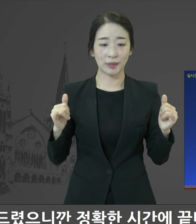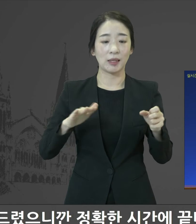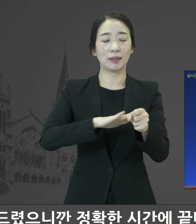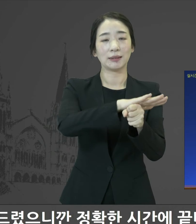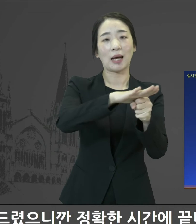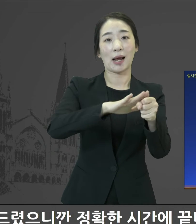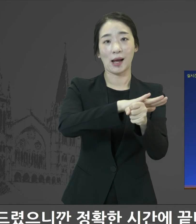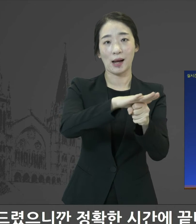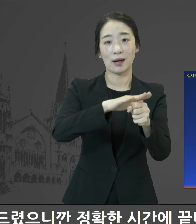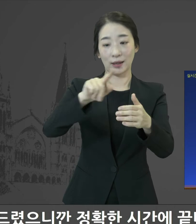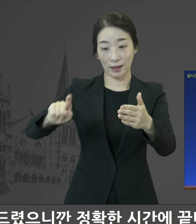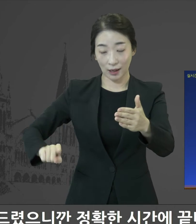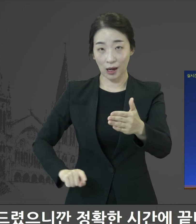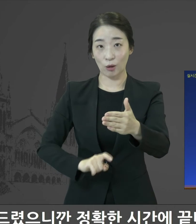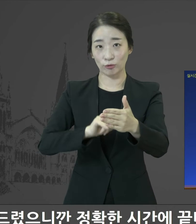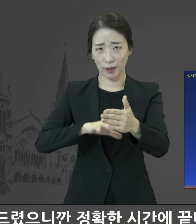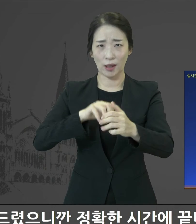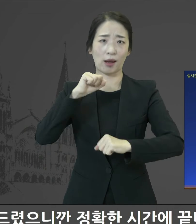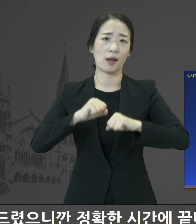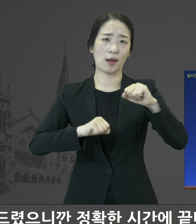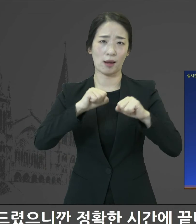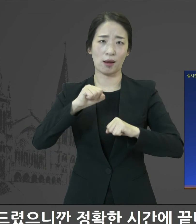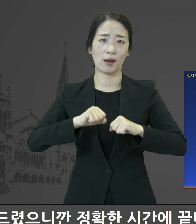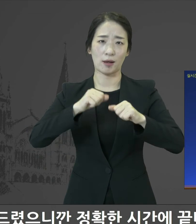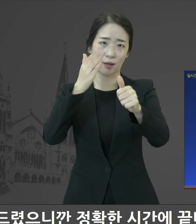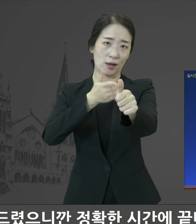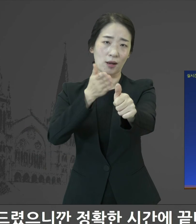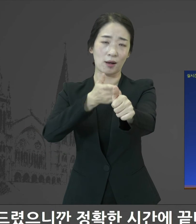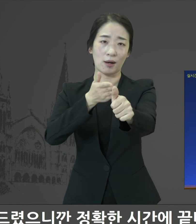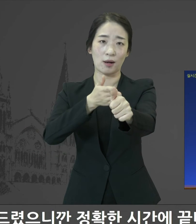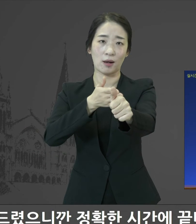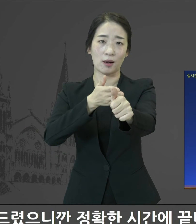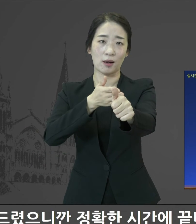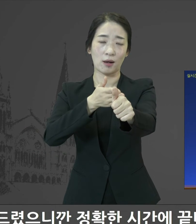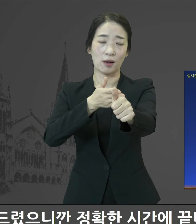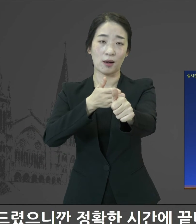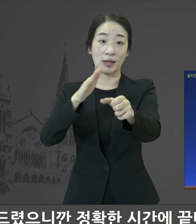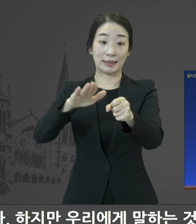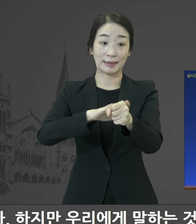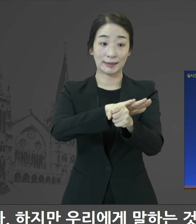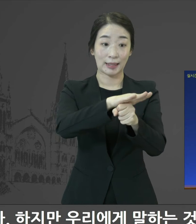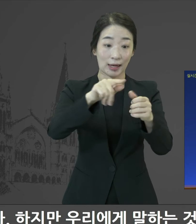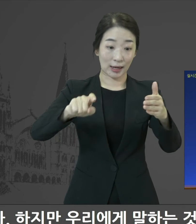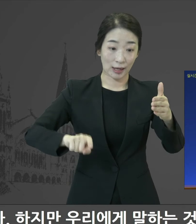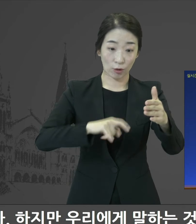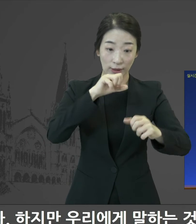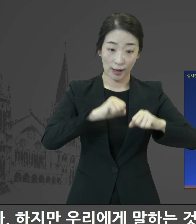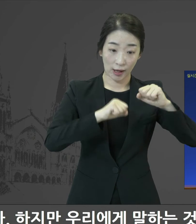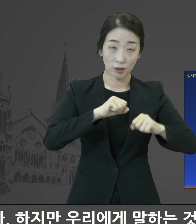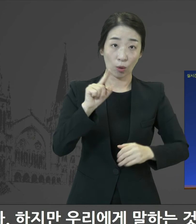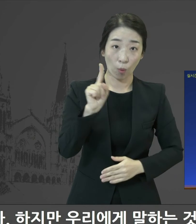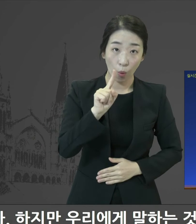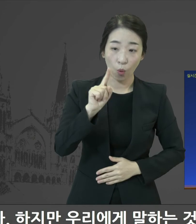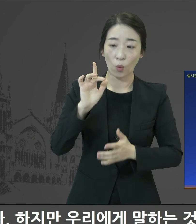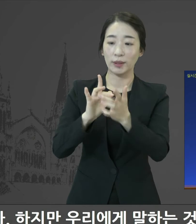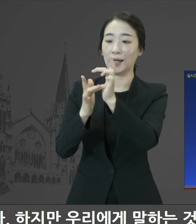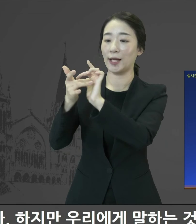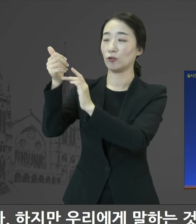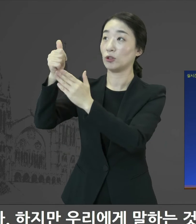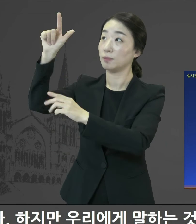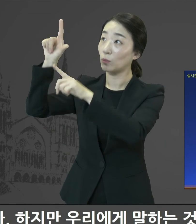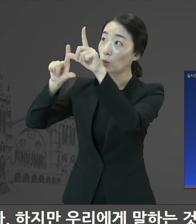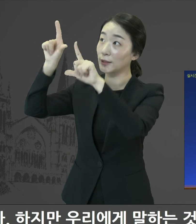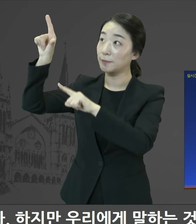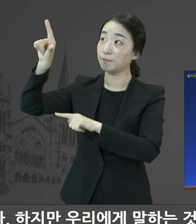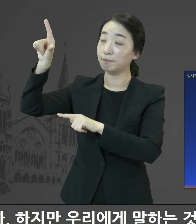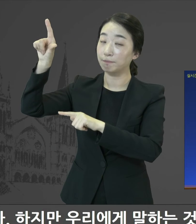가운데 행하는 것은 예수님의 모델을 따르는 것이다. 예수님의 모델은 하나님이 기뻐